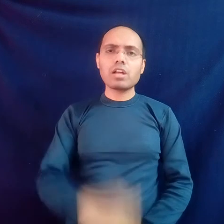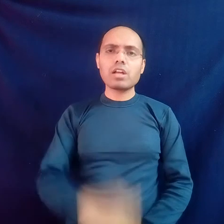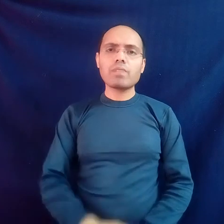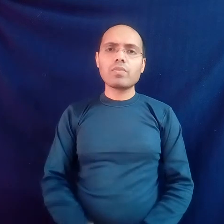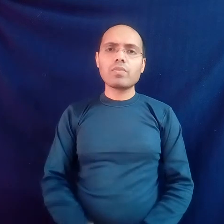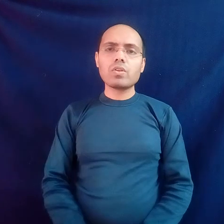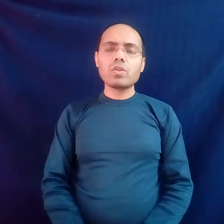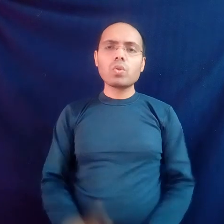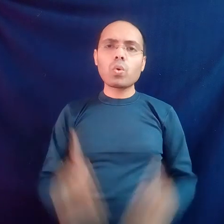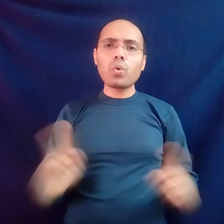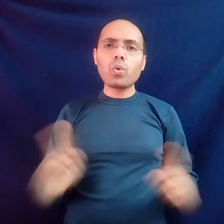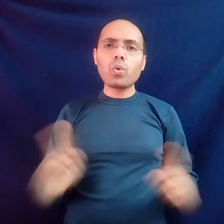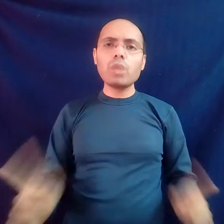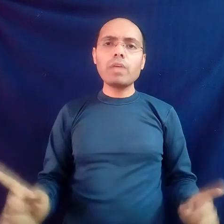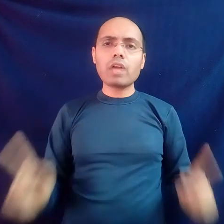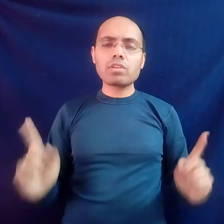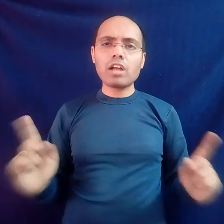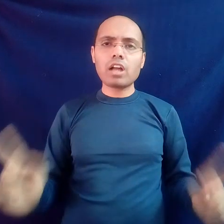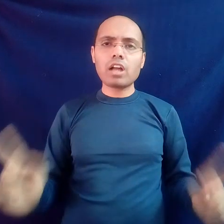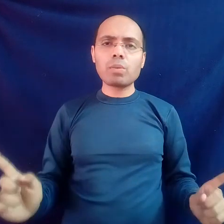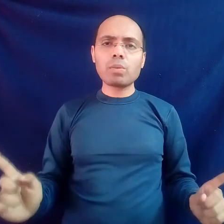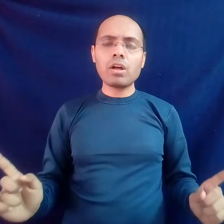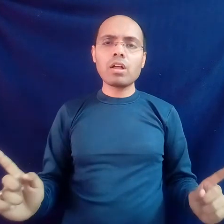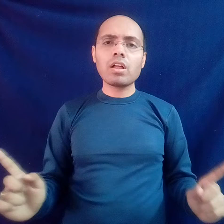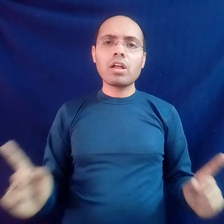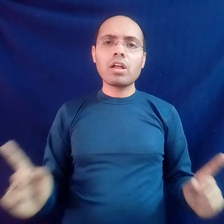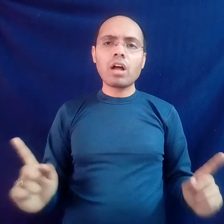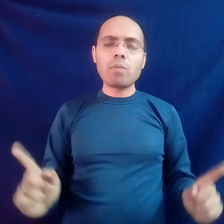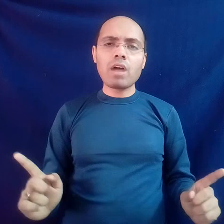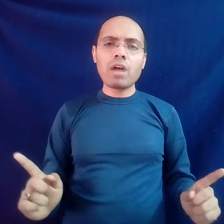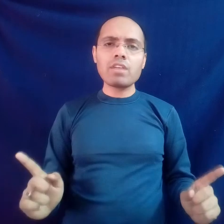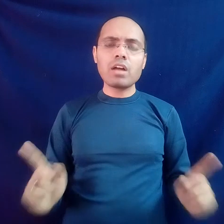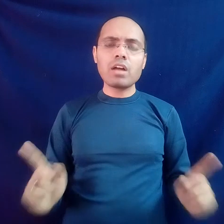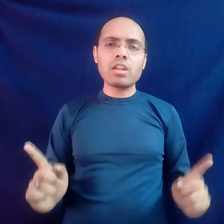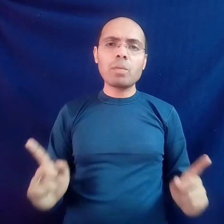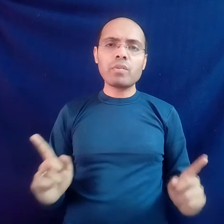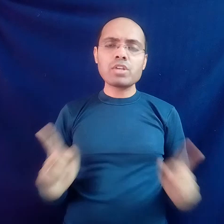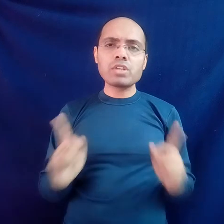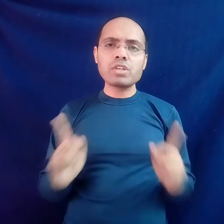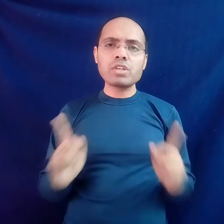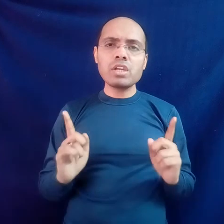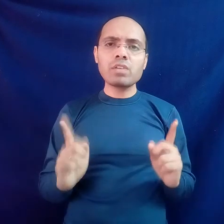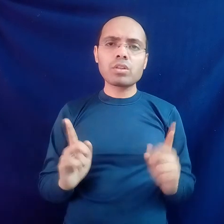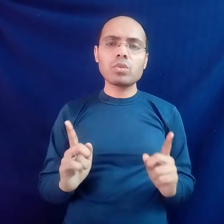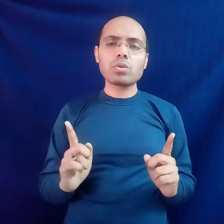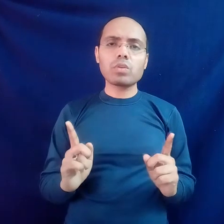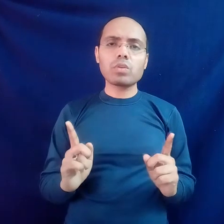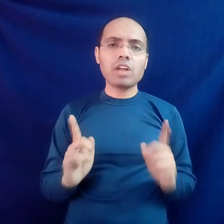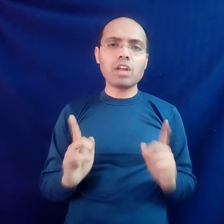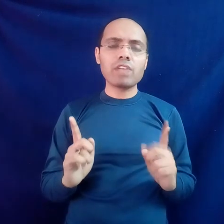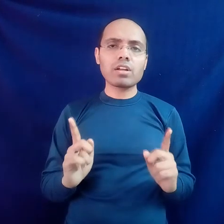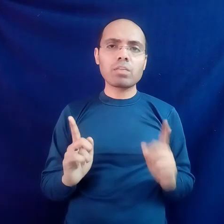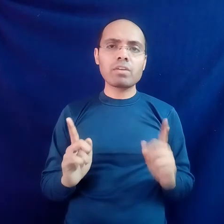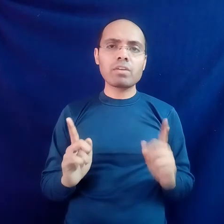है तो कोई भी एक्सटर्नल आत्मा हमारे अंदर प्रवेश नहीं कर सकती दोस्तों, ये ध्यान रखना, स्मरण